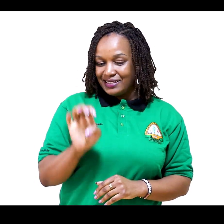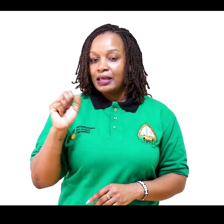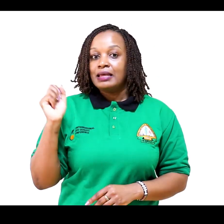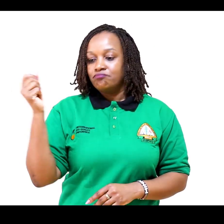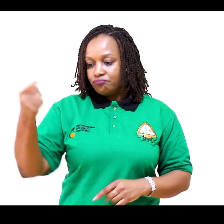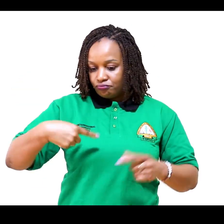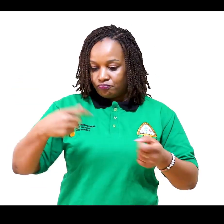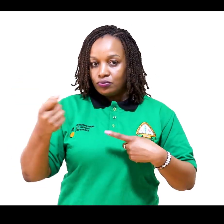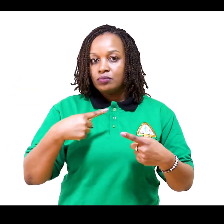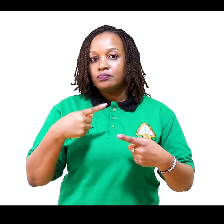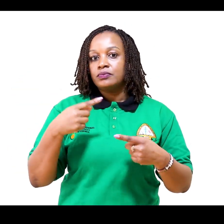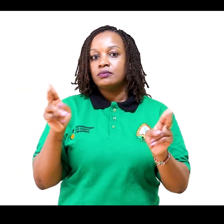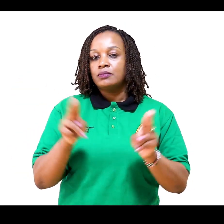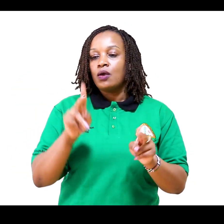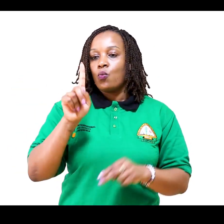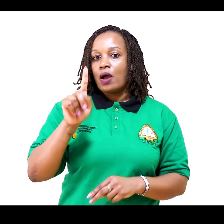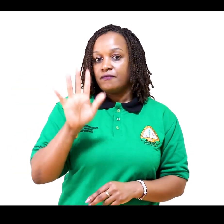director@kephis.org. Tovuti